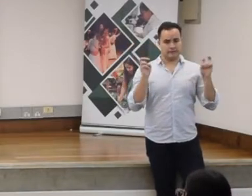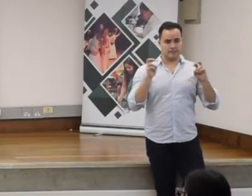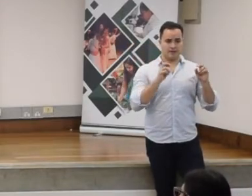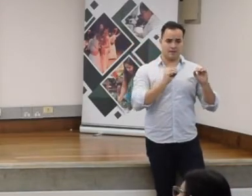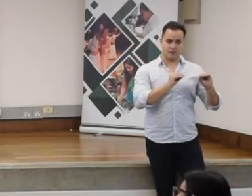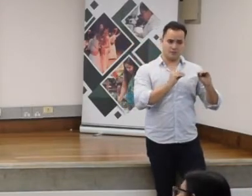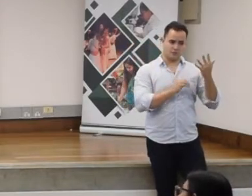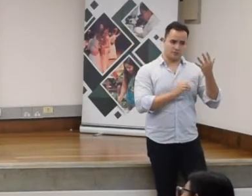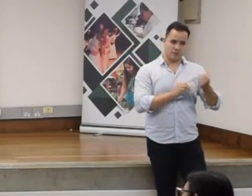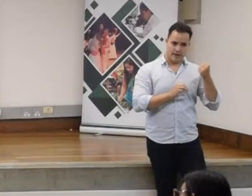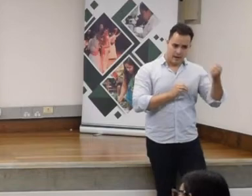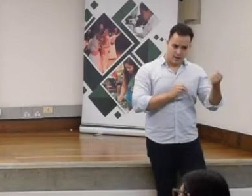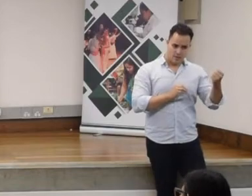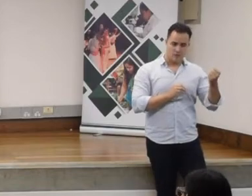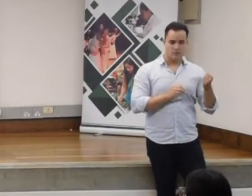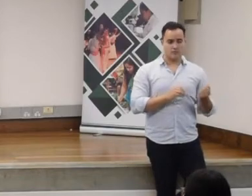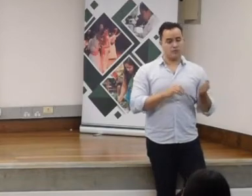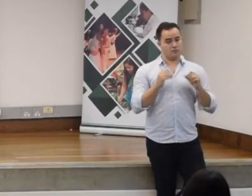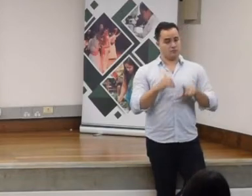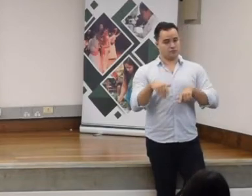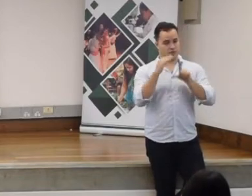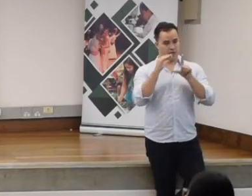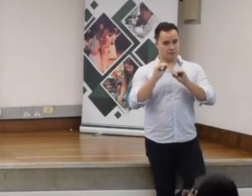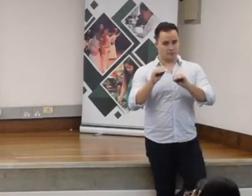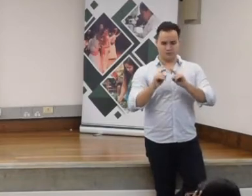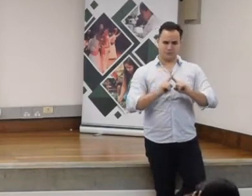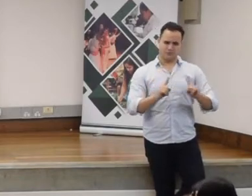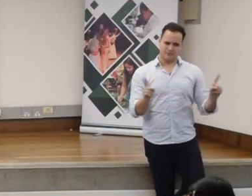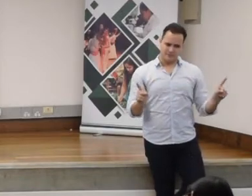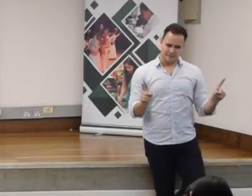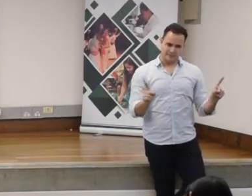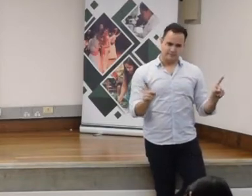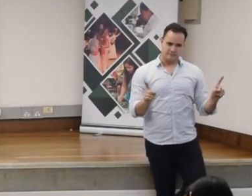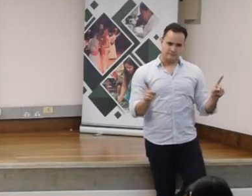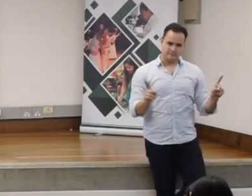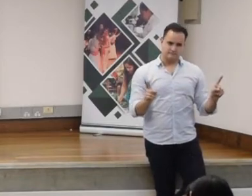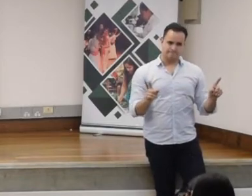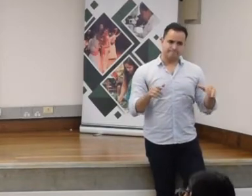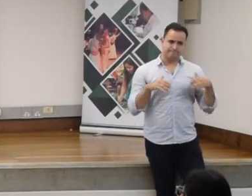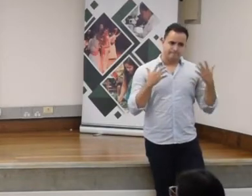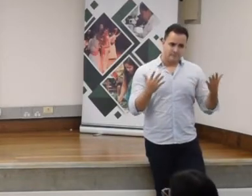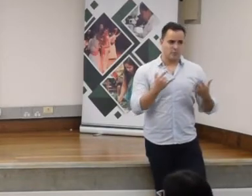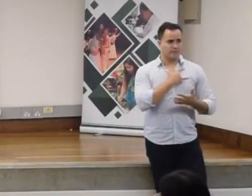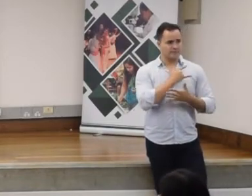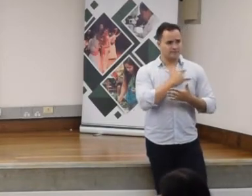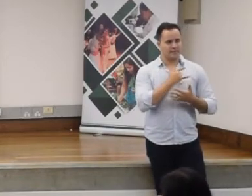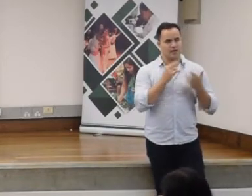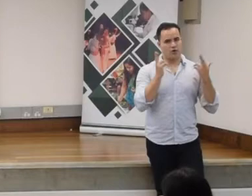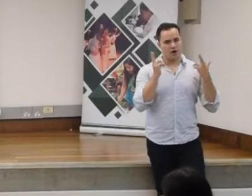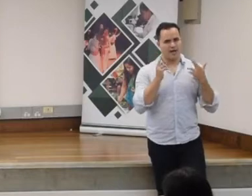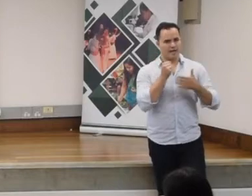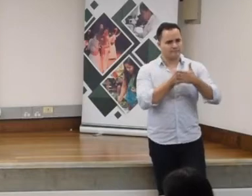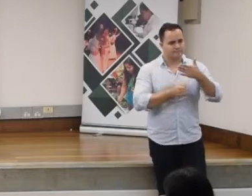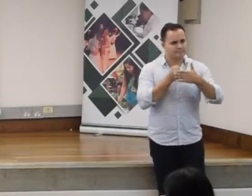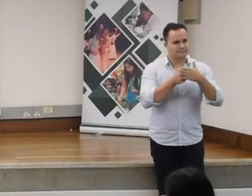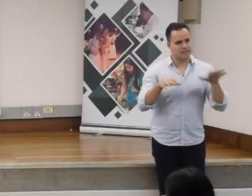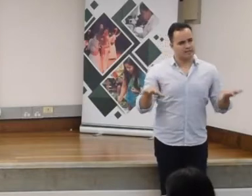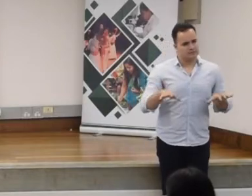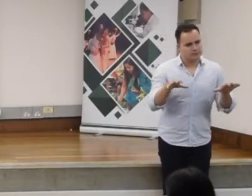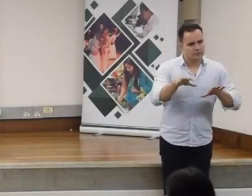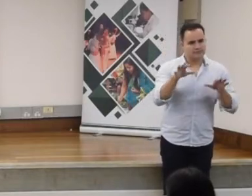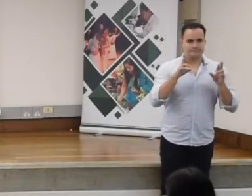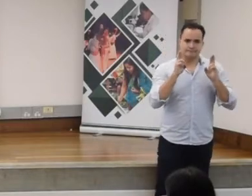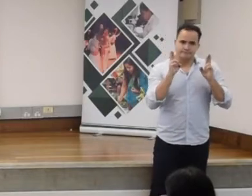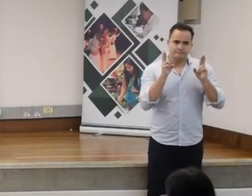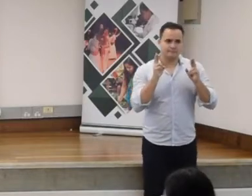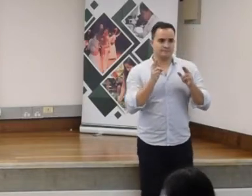pregrado a la del posgrado. Entonces, por lo tanto, la universidad también debe procurar acciones para que los estudiantes de